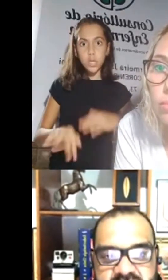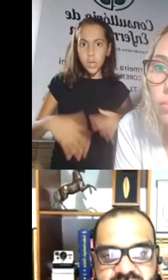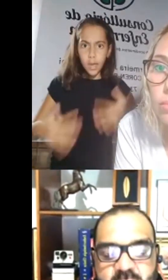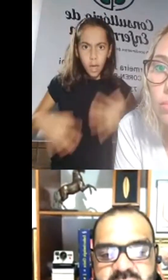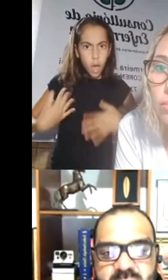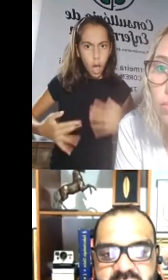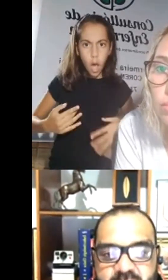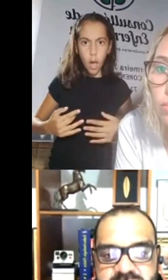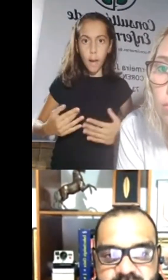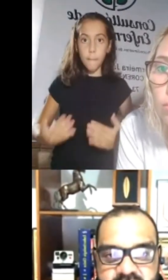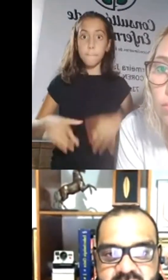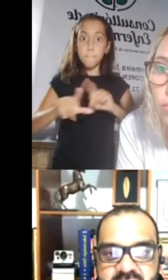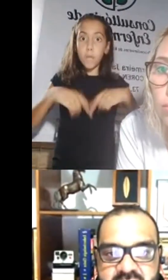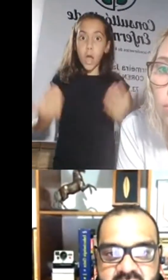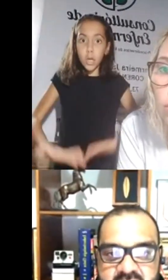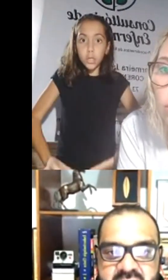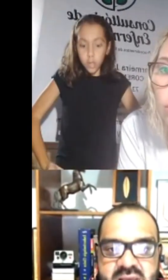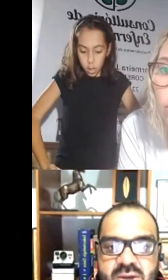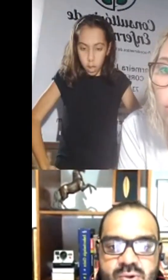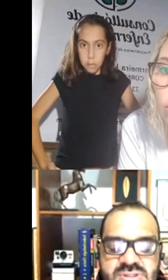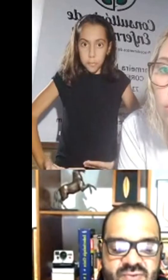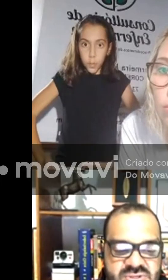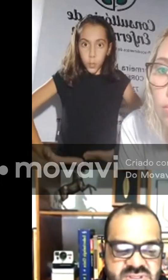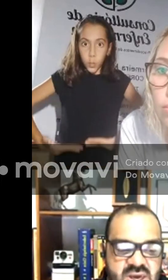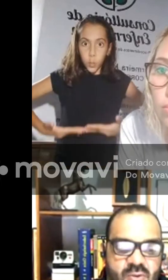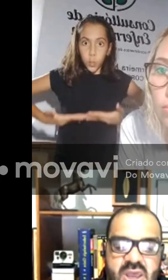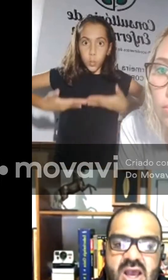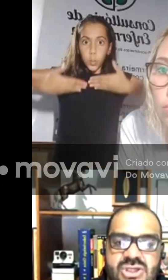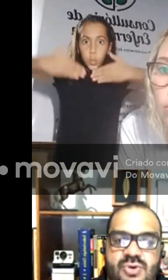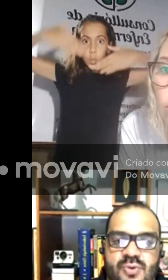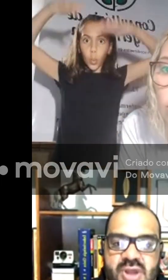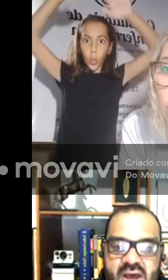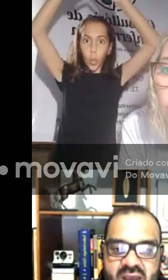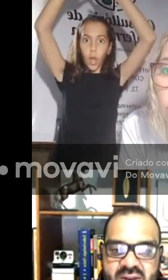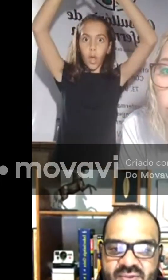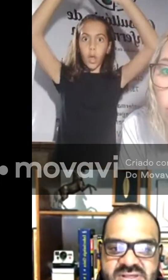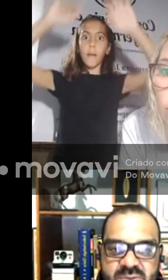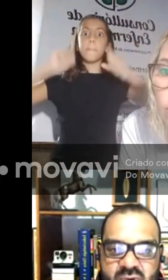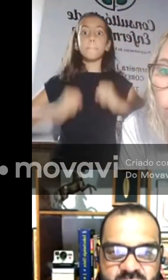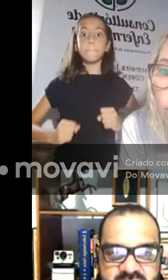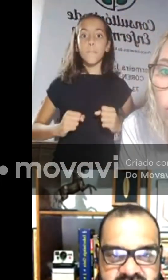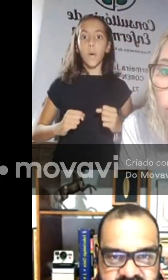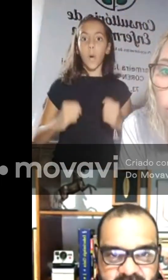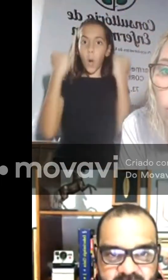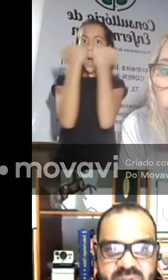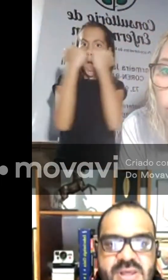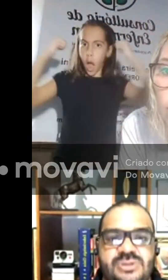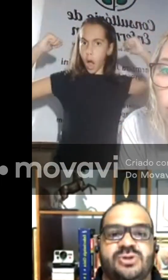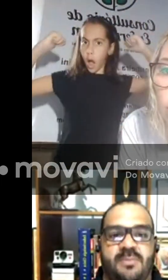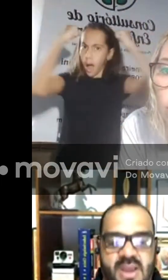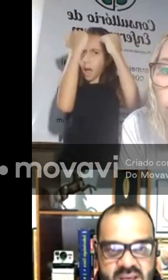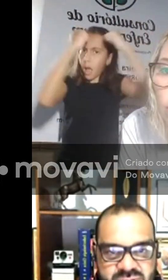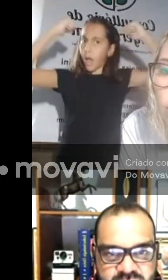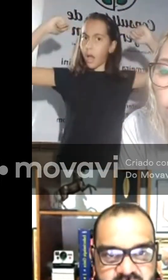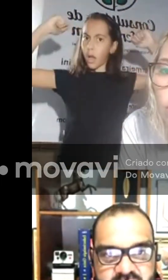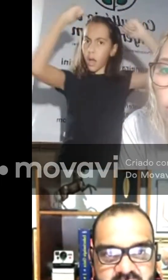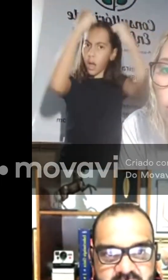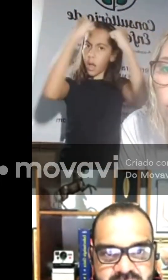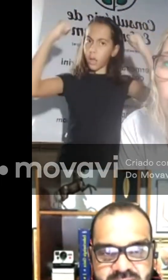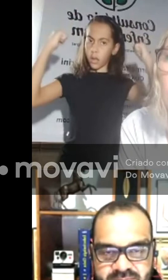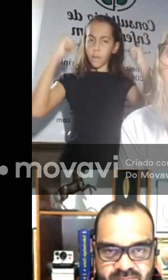um gasto, aumente o metabolismo dele. Tá? Inclusive, se alguém ajuda a ele fazer a movimentação, isso também